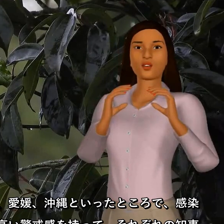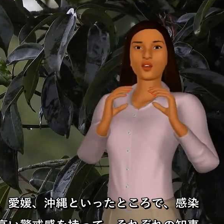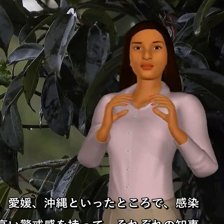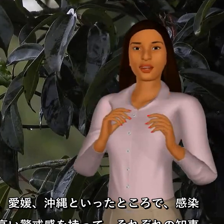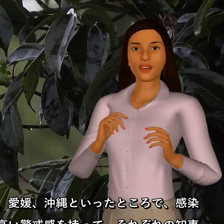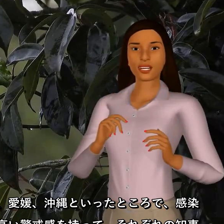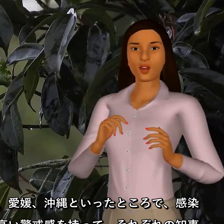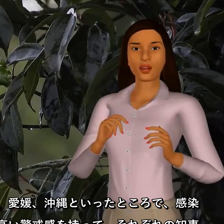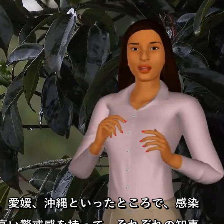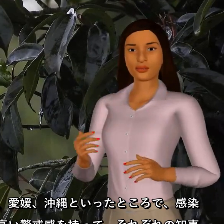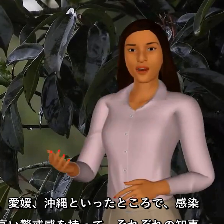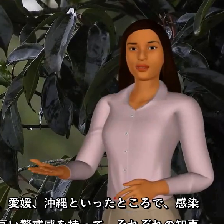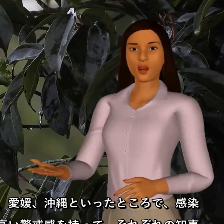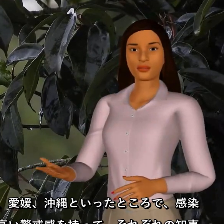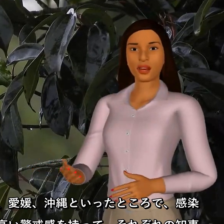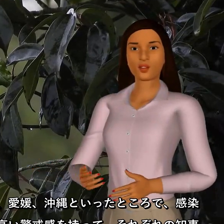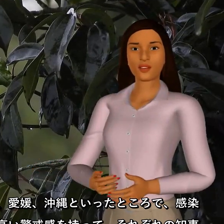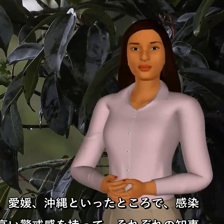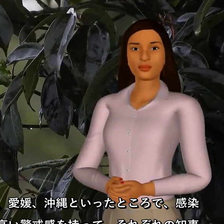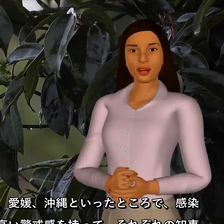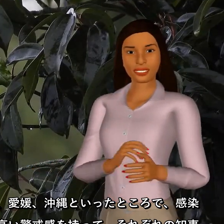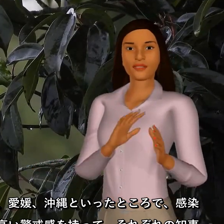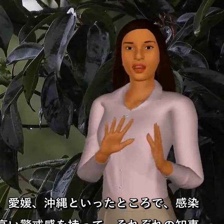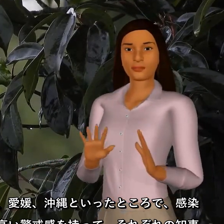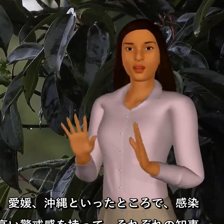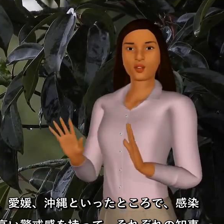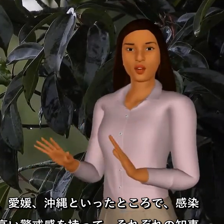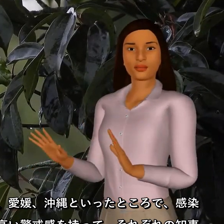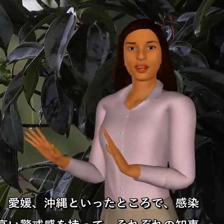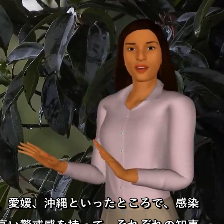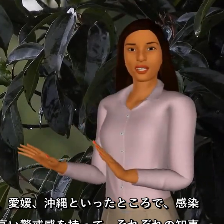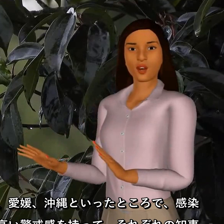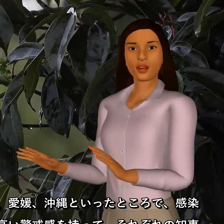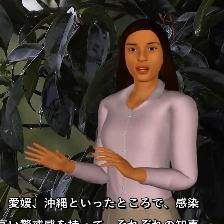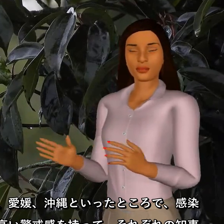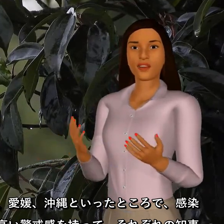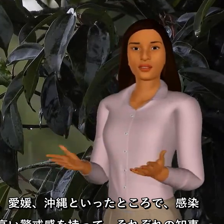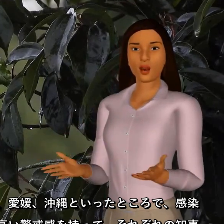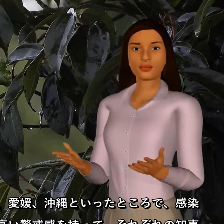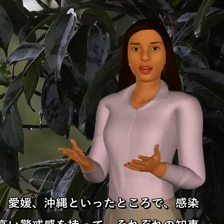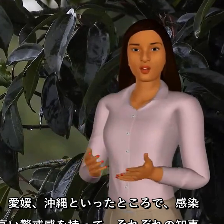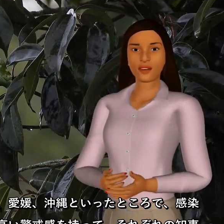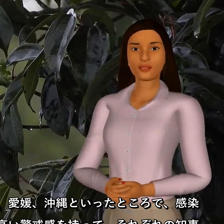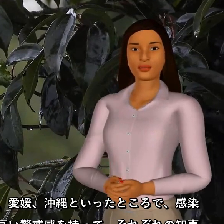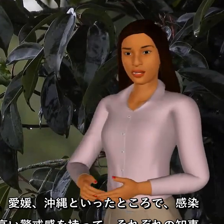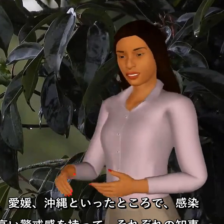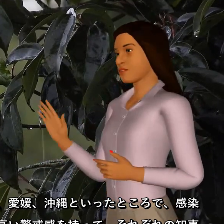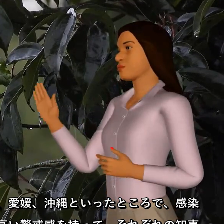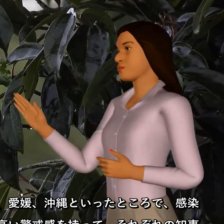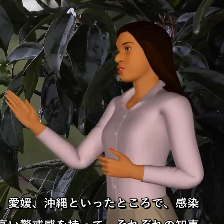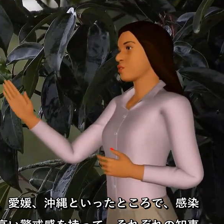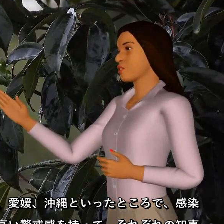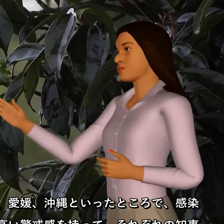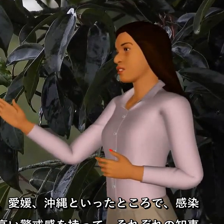が急速に広がっているところもあり、非常に高い警戒感を持って、それぞれの知事と連携して対応に